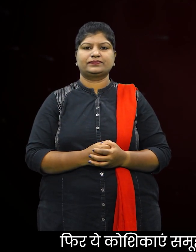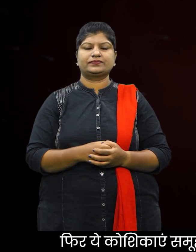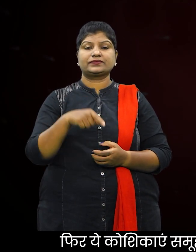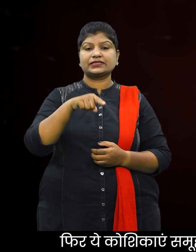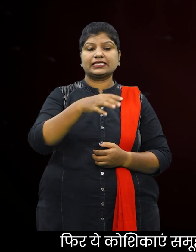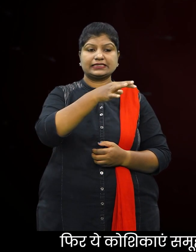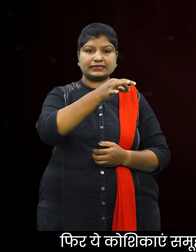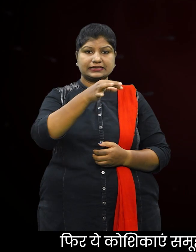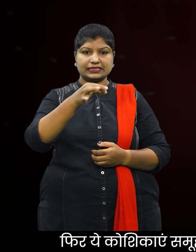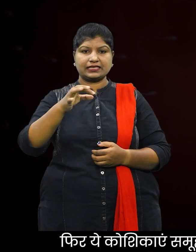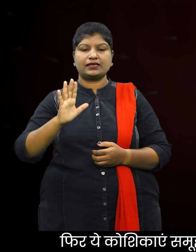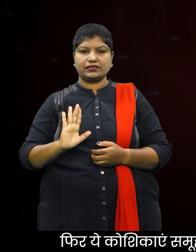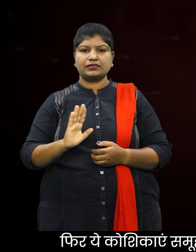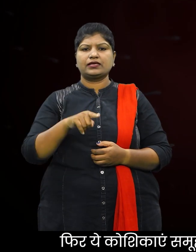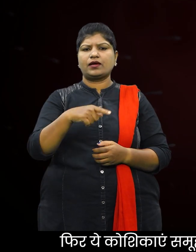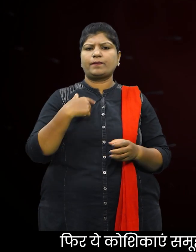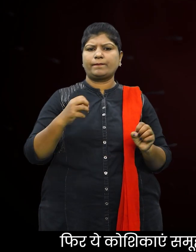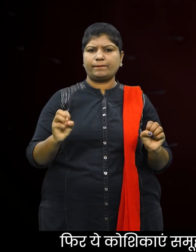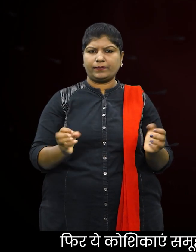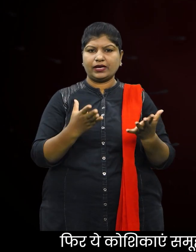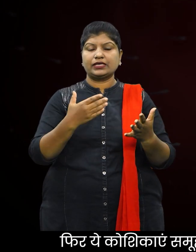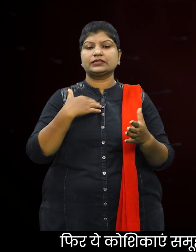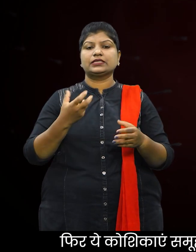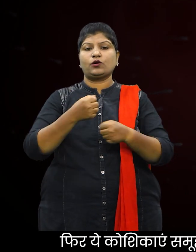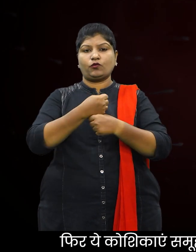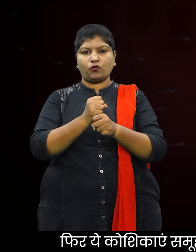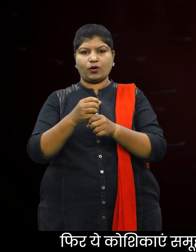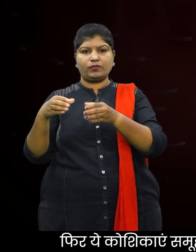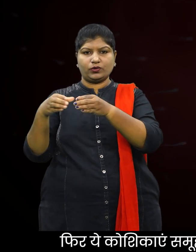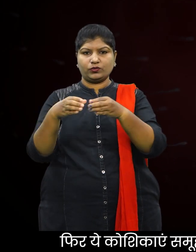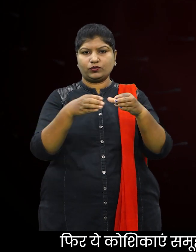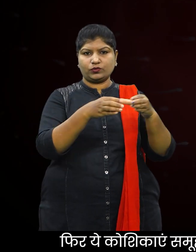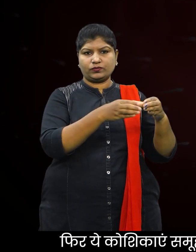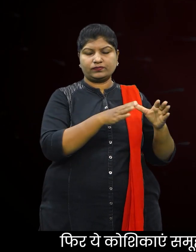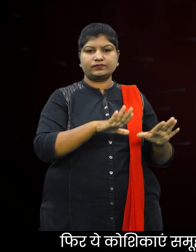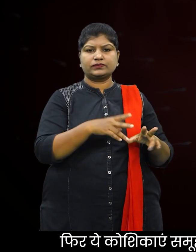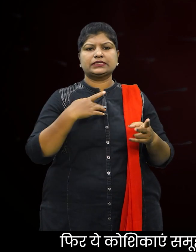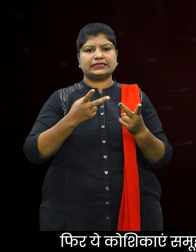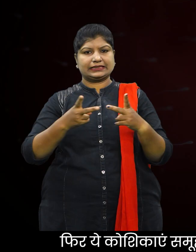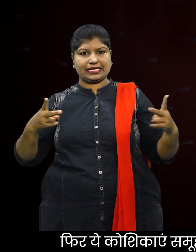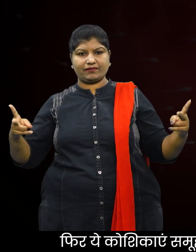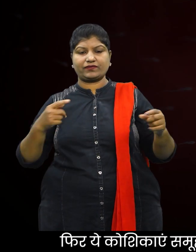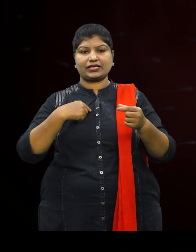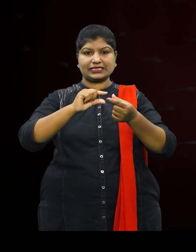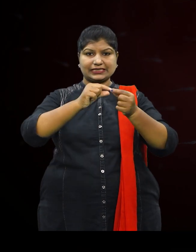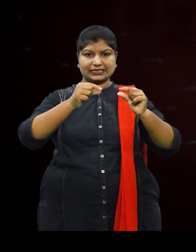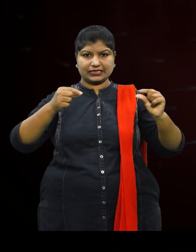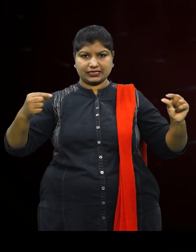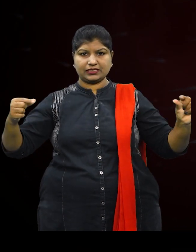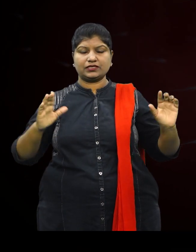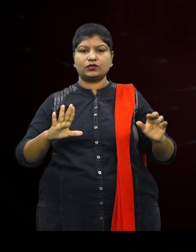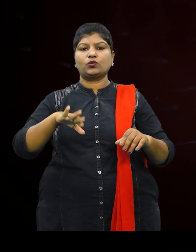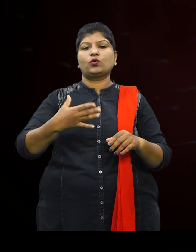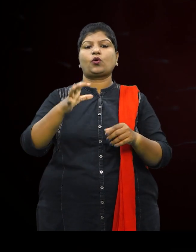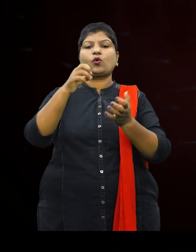फिर ये कोशिकाएं समूहों में विभाजित होकर शरीर के विभिन्न ऊतकों और अंगों